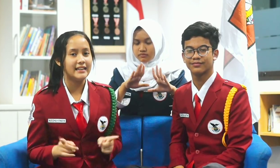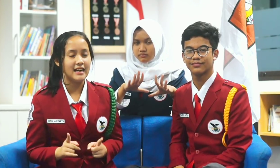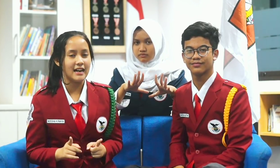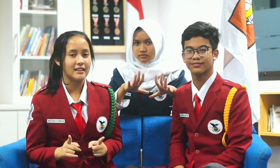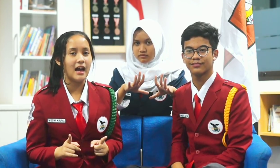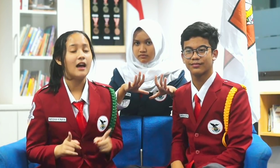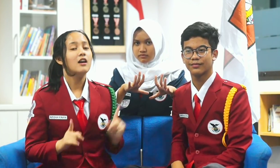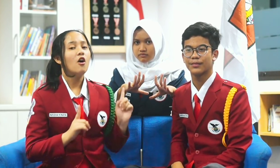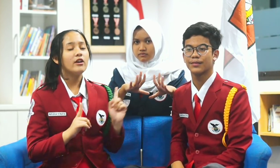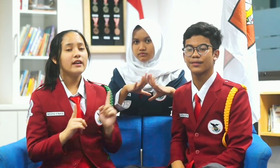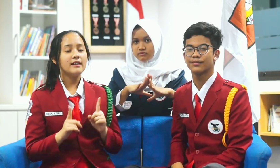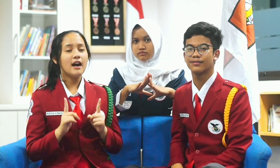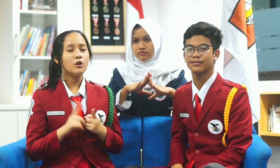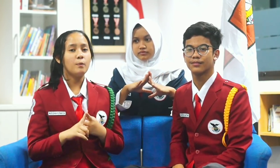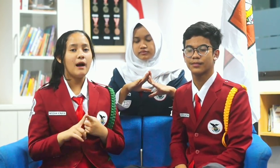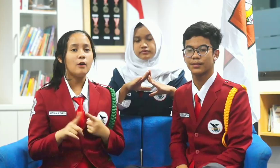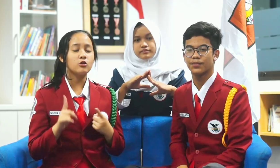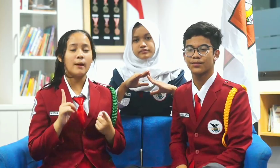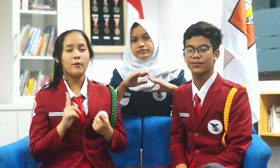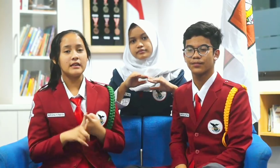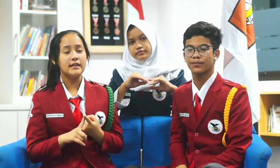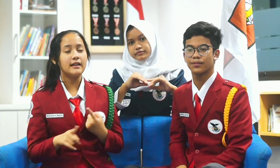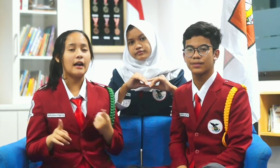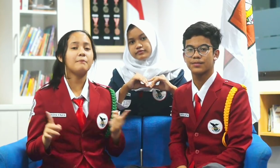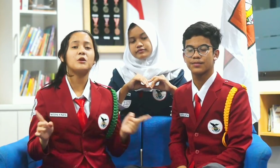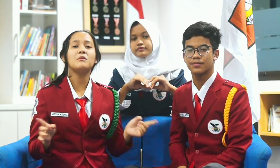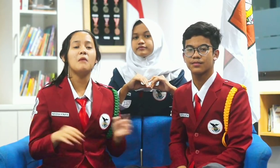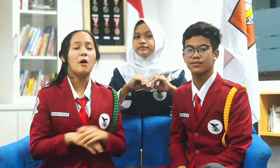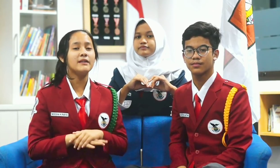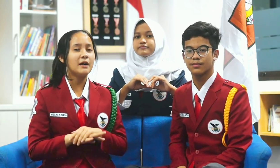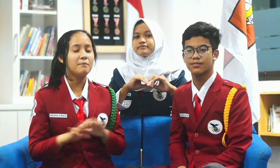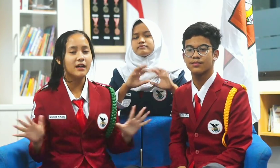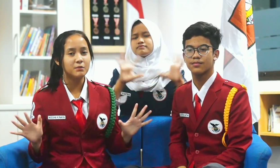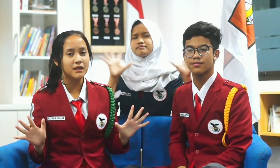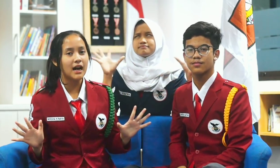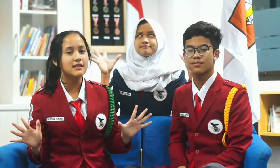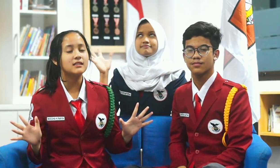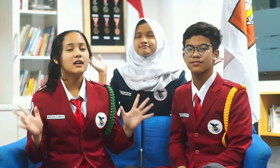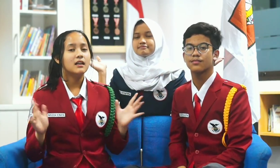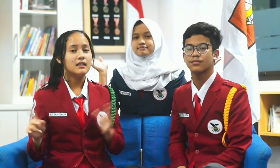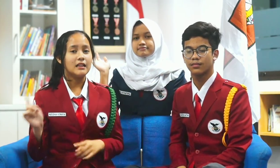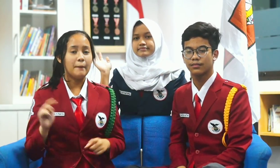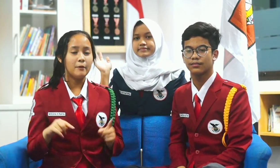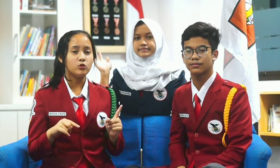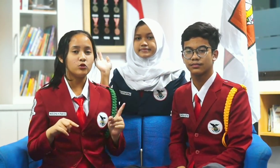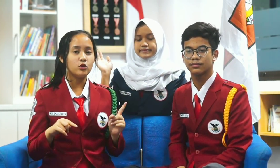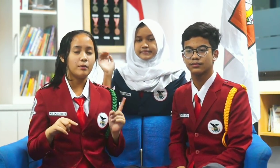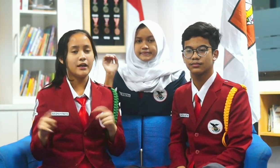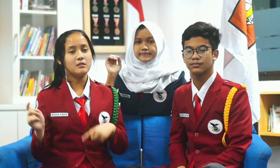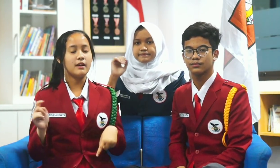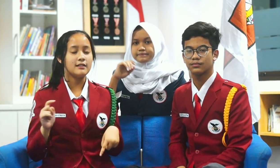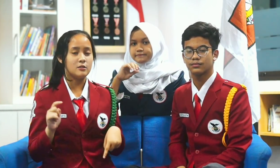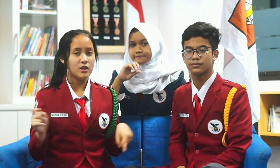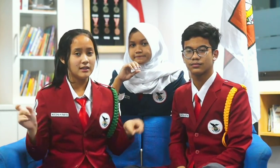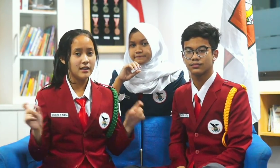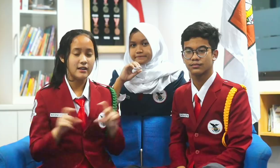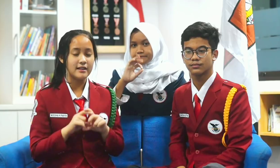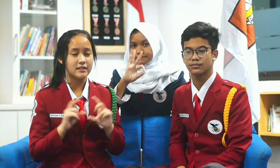Jakarta. Oh iya, jangan lupa untuk lapor diri kalian perlu membawa banyak banget berkas. Nah, tapi untuk berkas-berkas itu nanti ada di